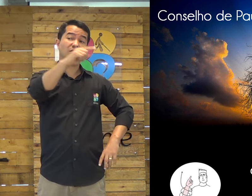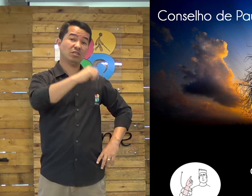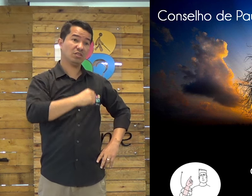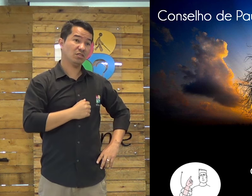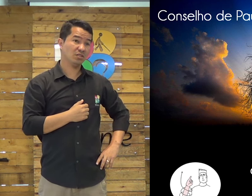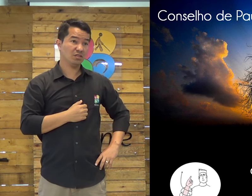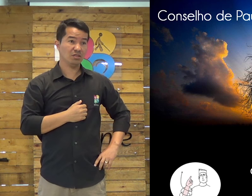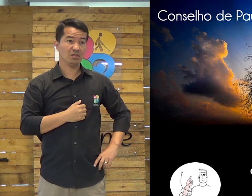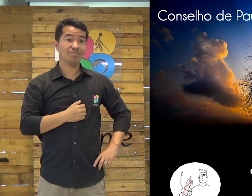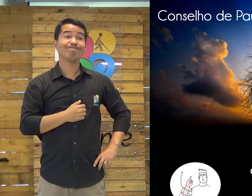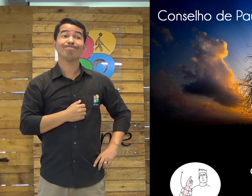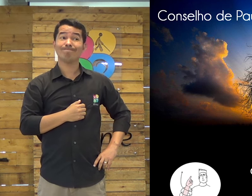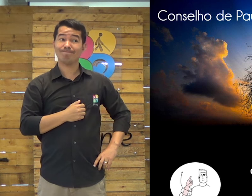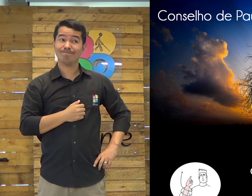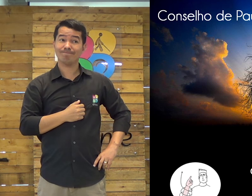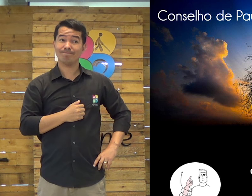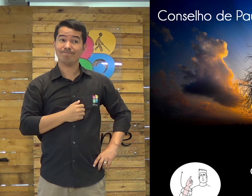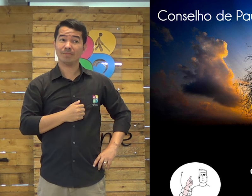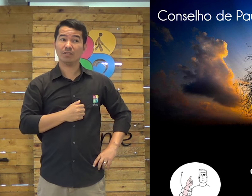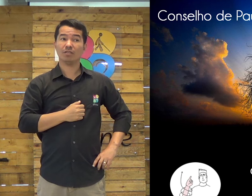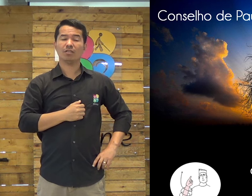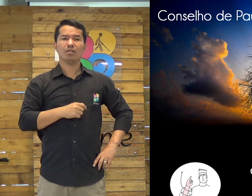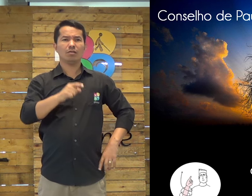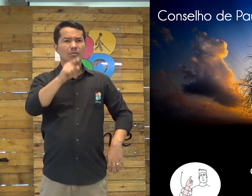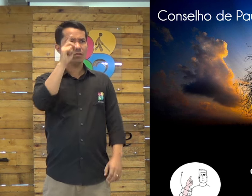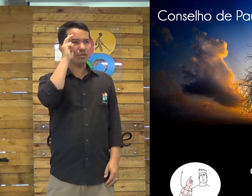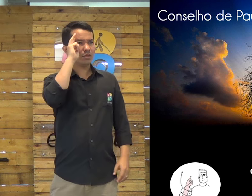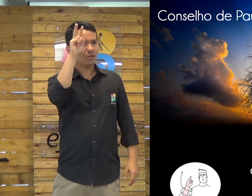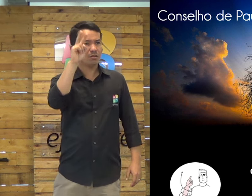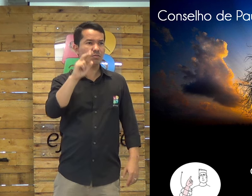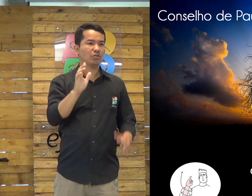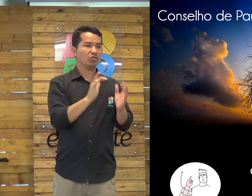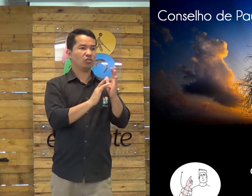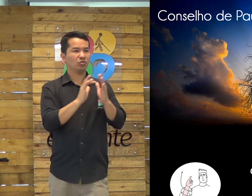Porque é Deus quem dá o dom para mim, para vocês.